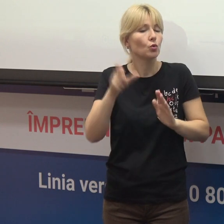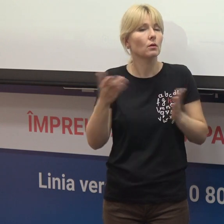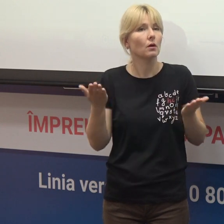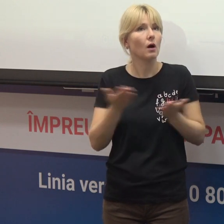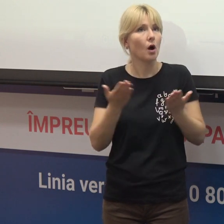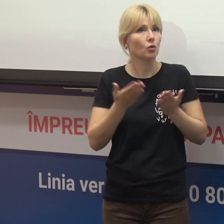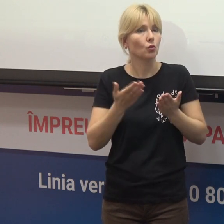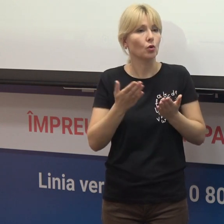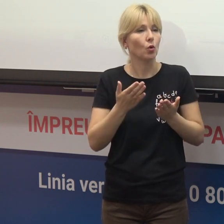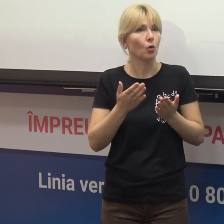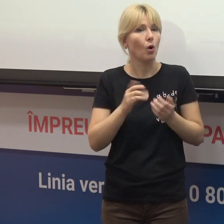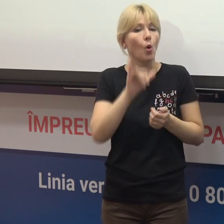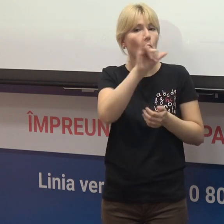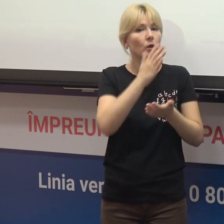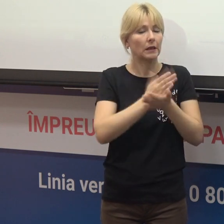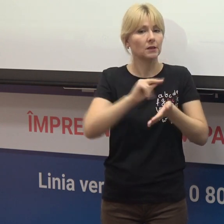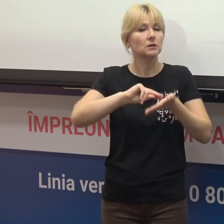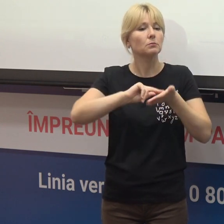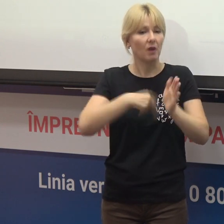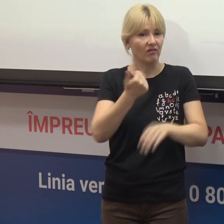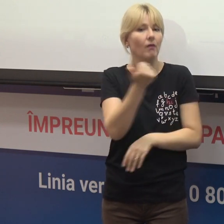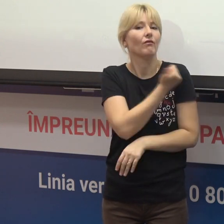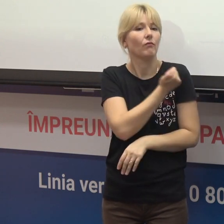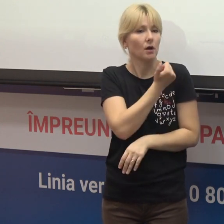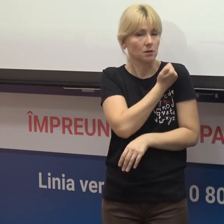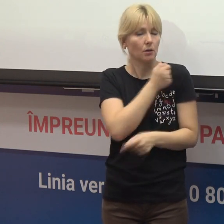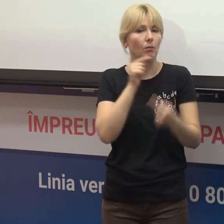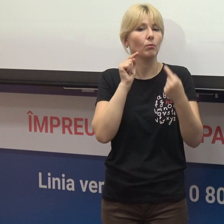zic, au un act confirmativ de vaccinare